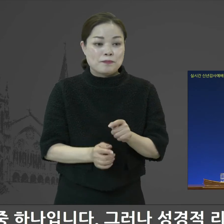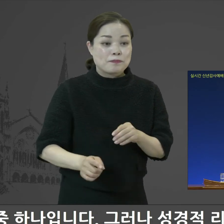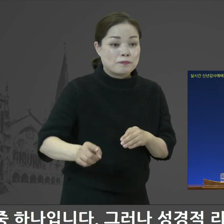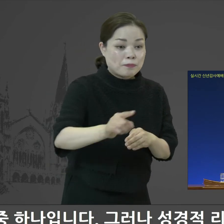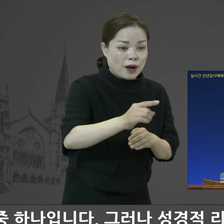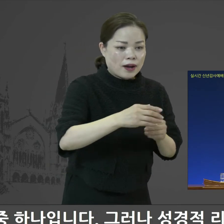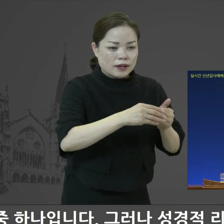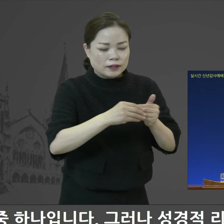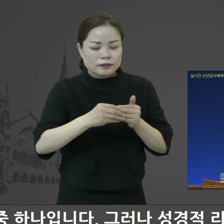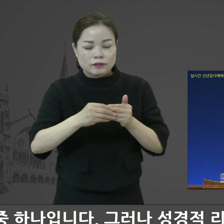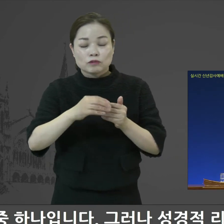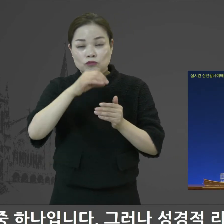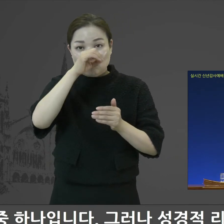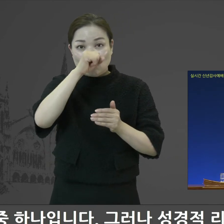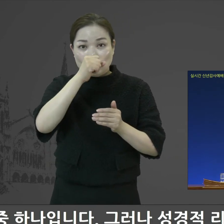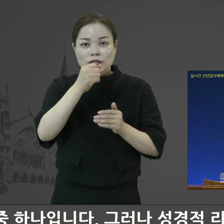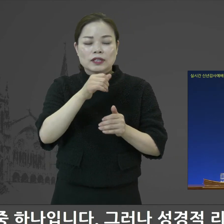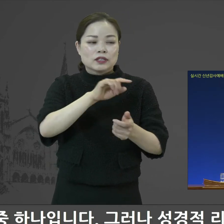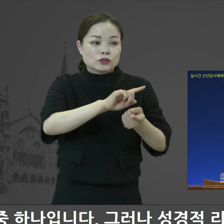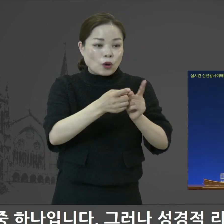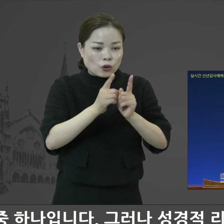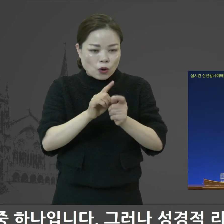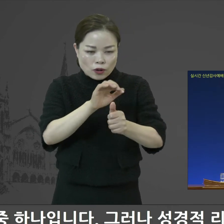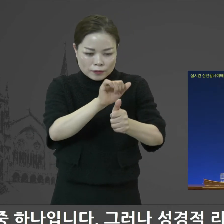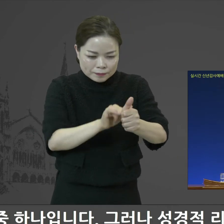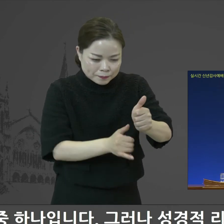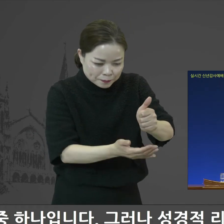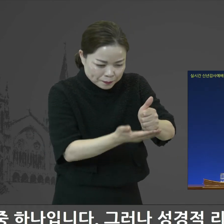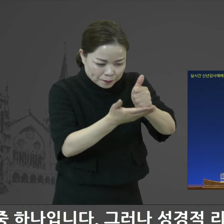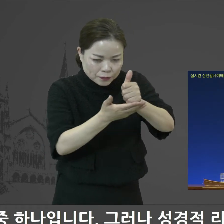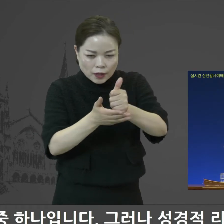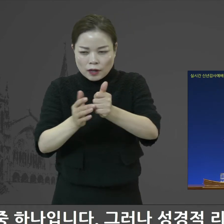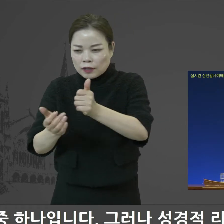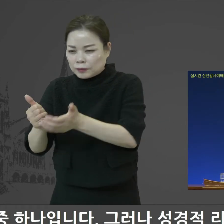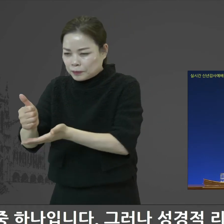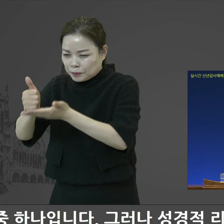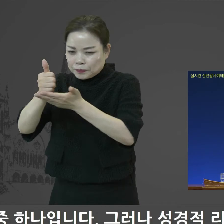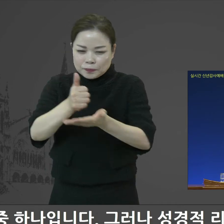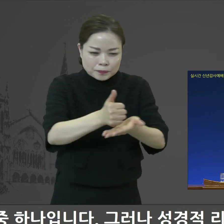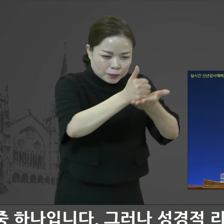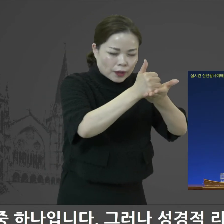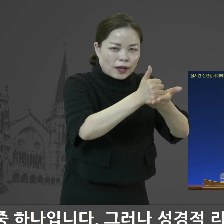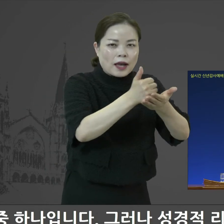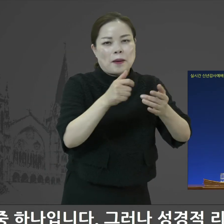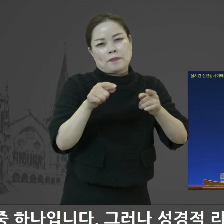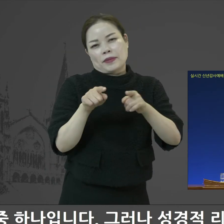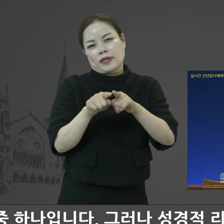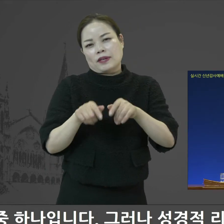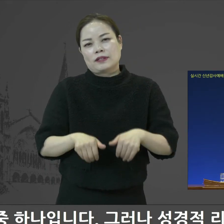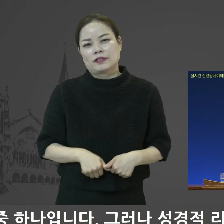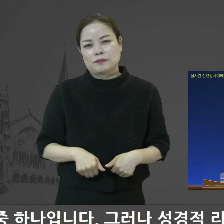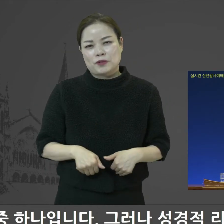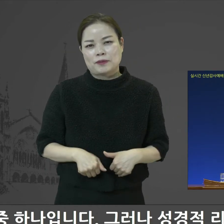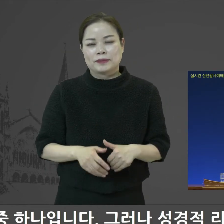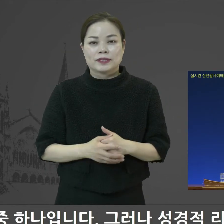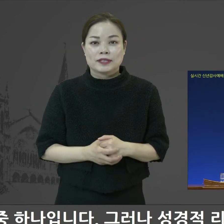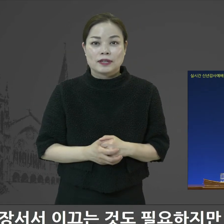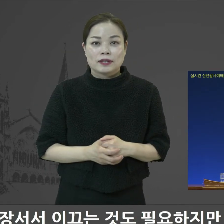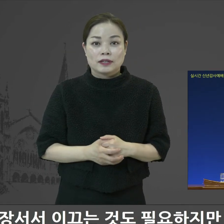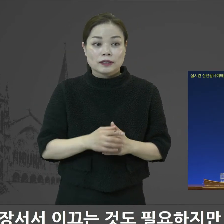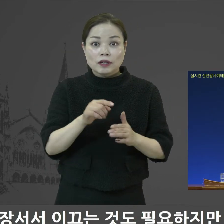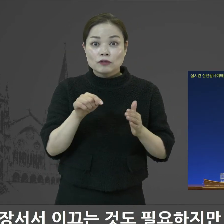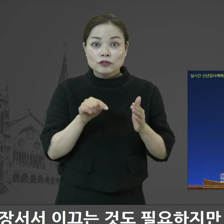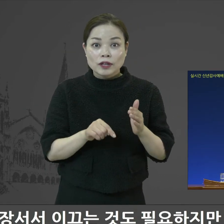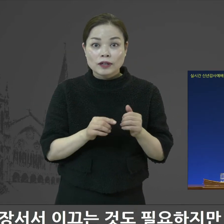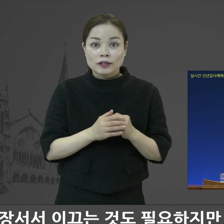이끄는 리더십도 필요합니다. 그러나 서로를 섬기면서 받아주면서 함께 나가는 리더십이 많이 필요하죠. 그런데 이